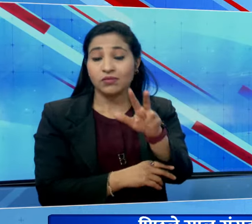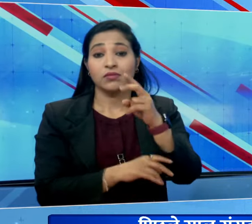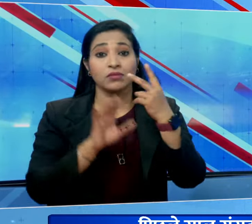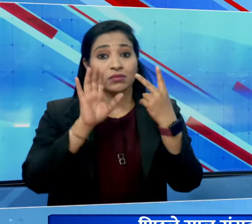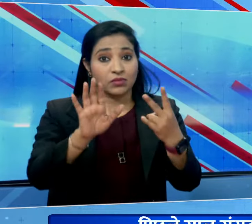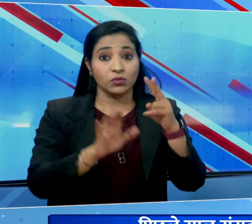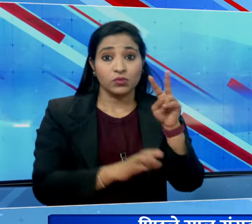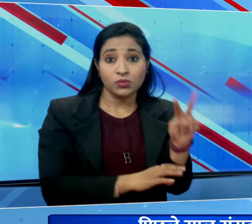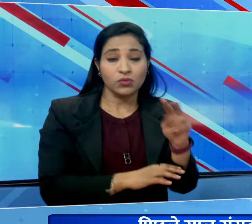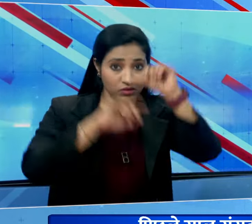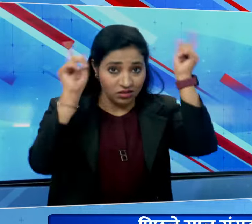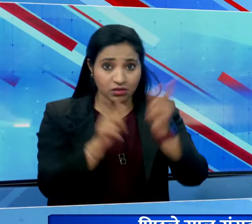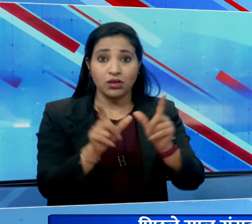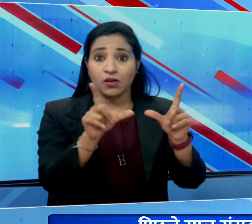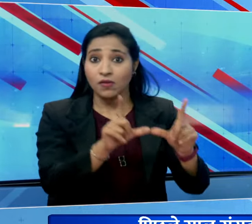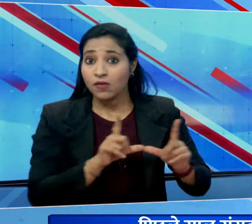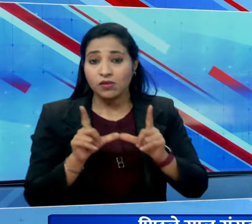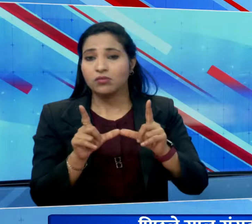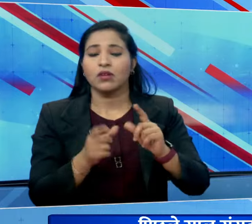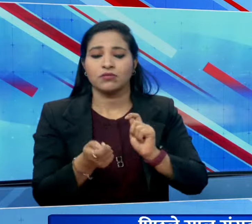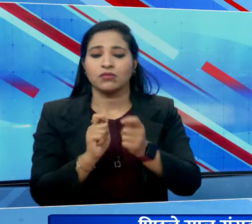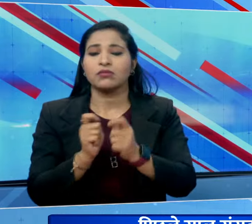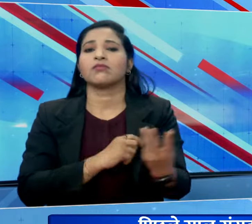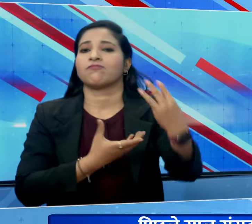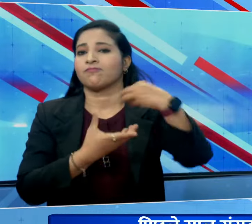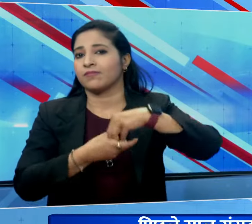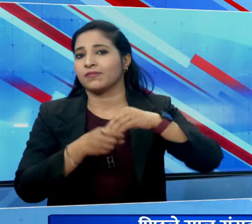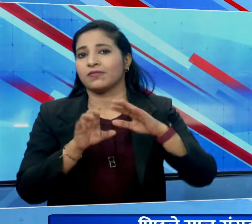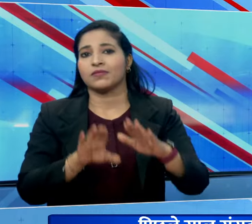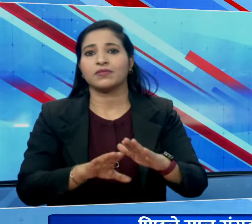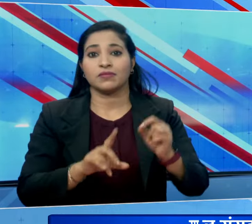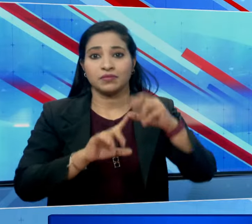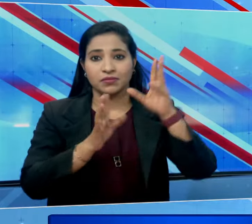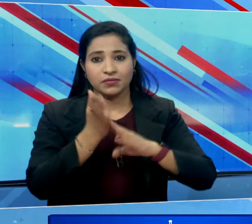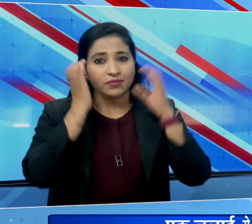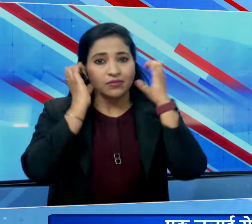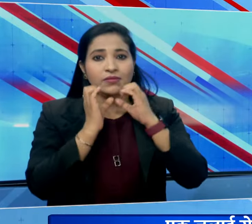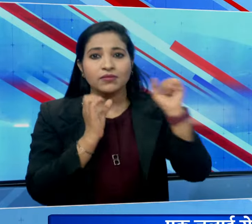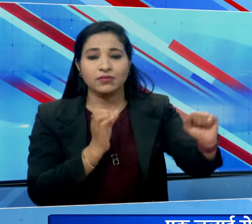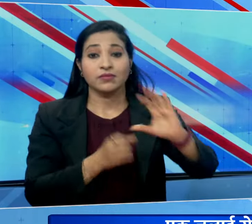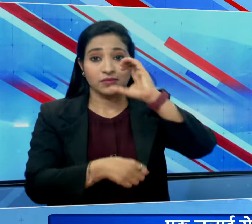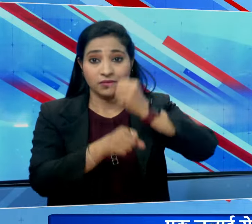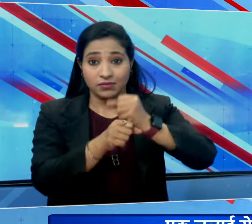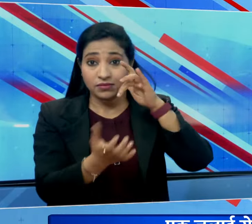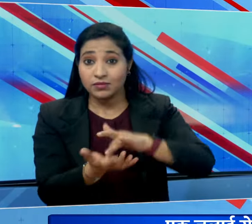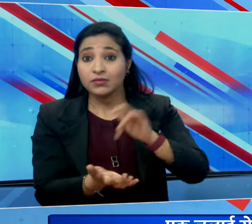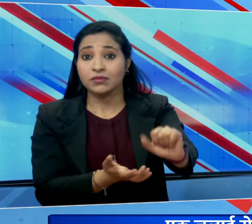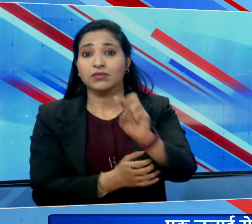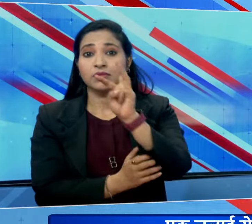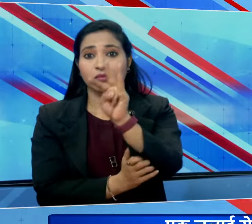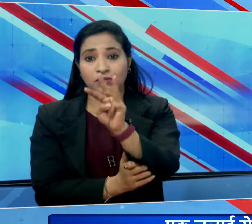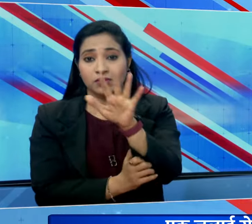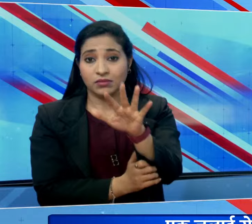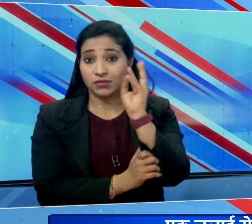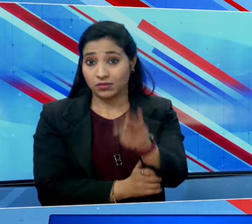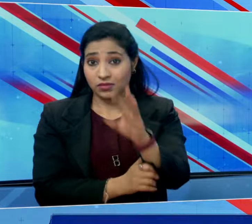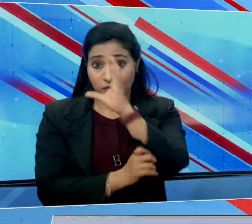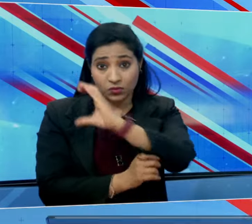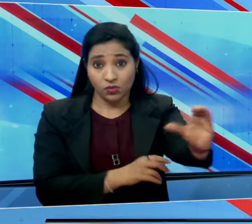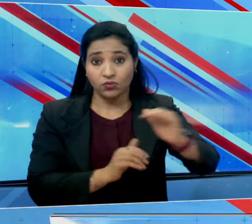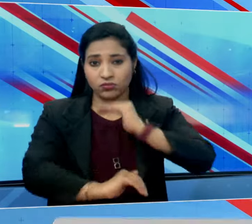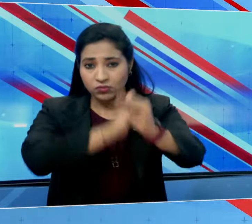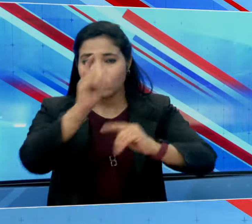18720 अधिनियम की जगह लेंगे प्रधानमंत्री नरेंद्र मोदी ने छत्तीसगढ़ में 35000 करोड़ की